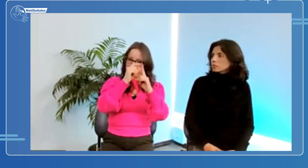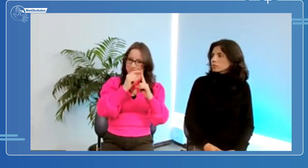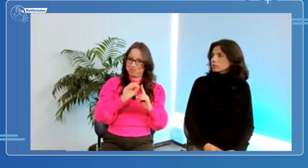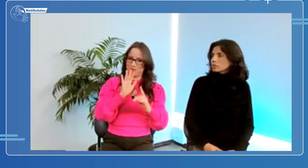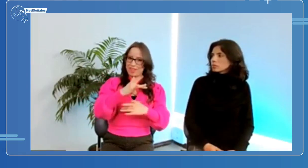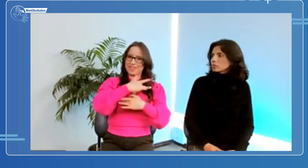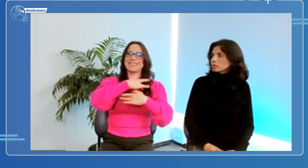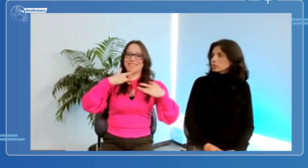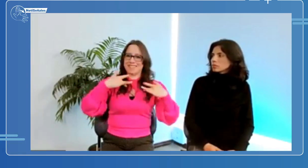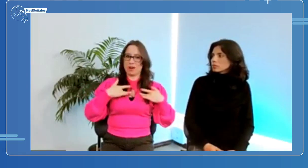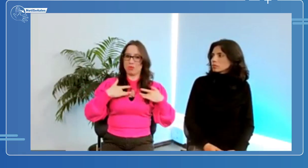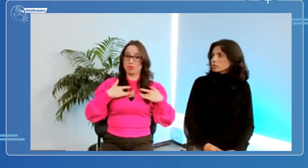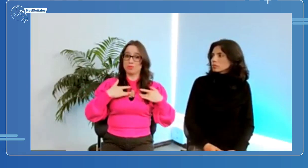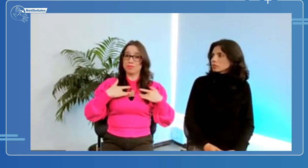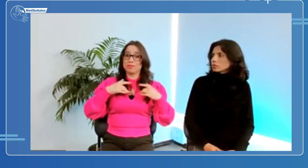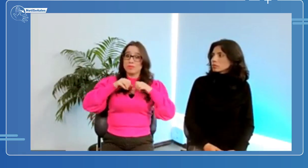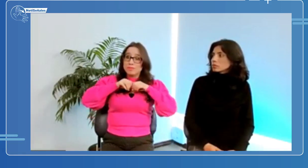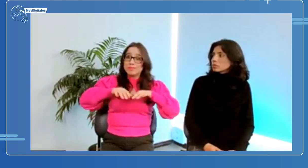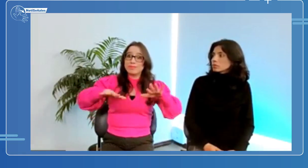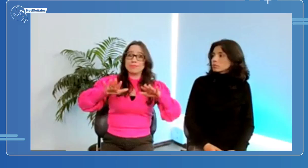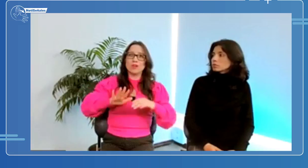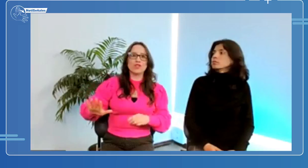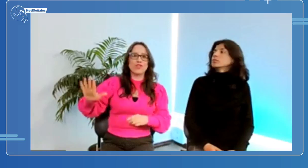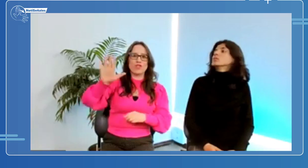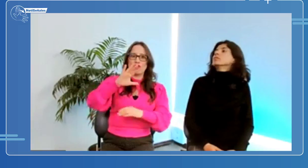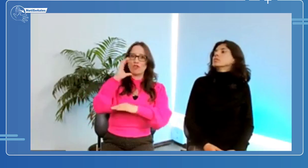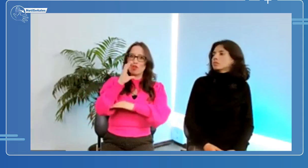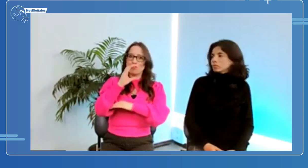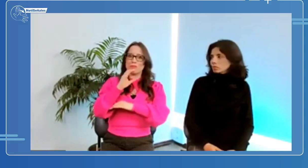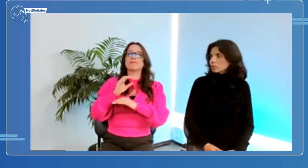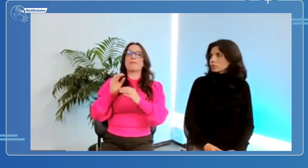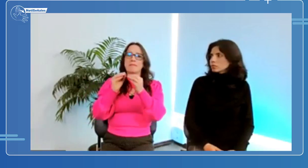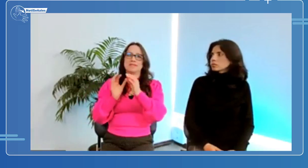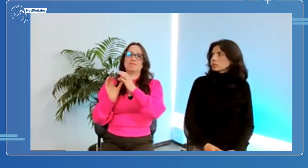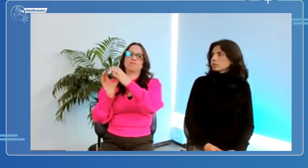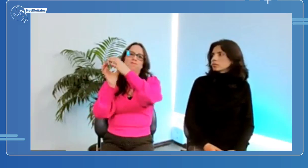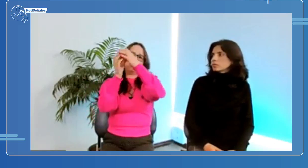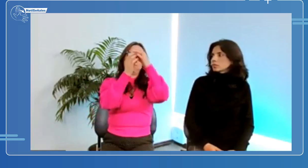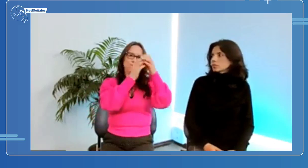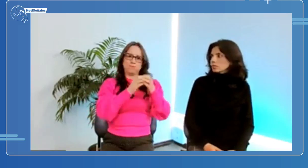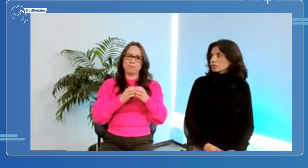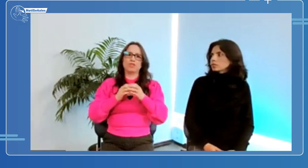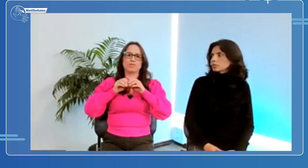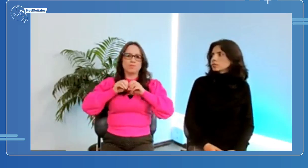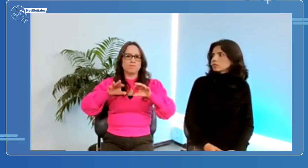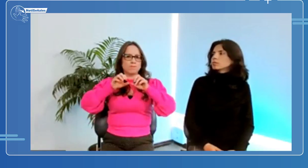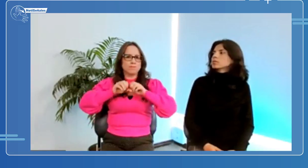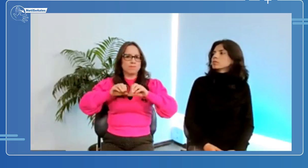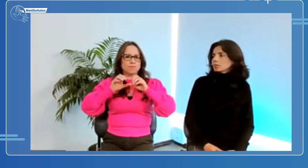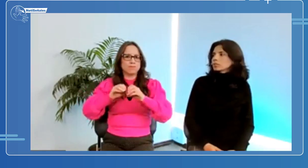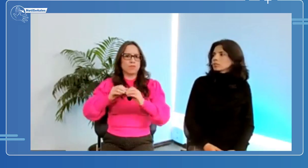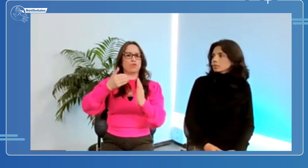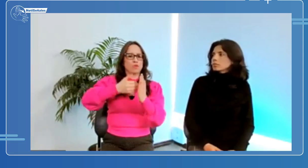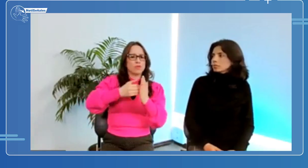se llevó a cabo, el documento, pues, relacionado como a términos que evocan la